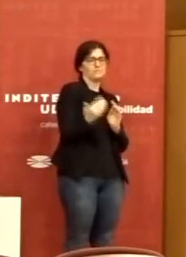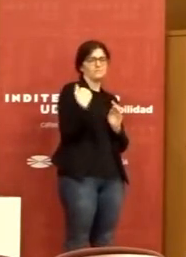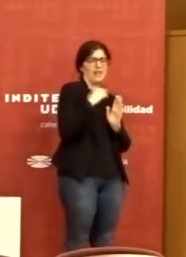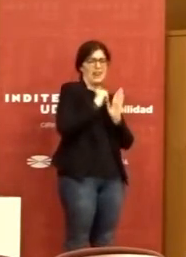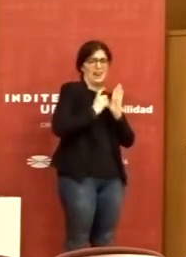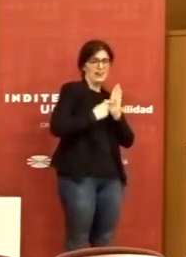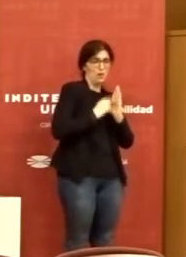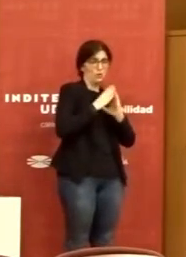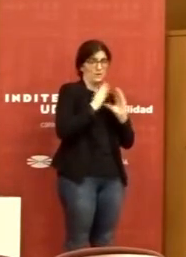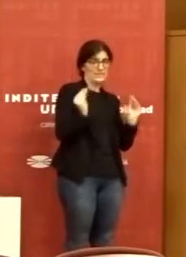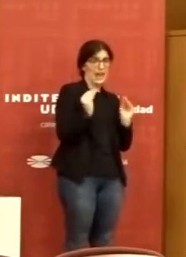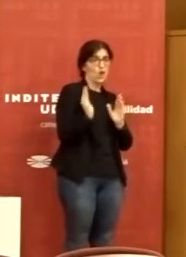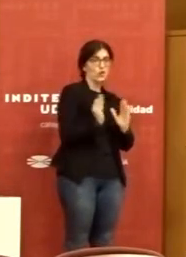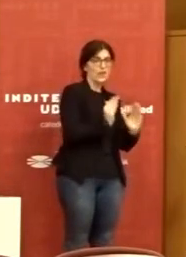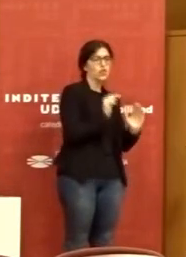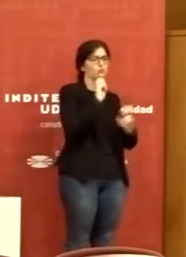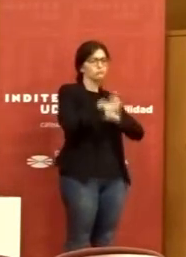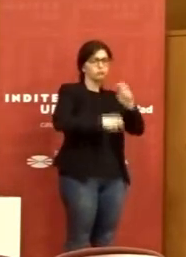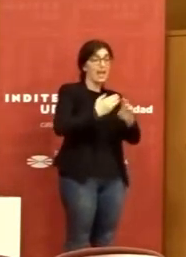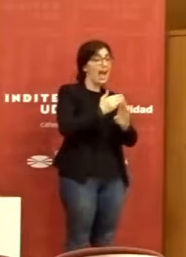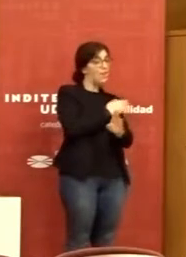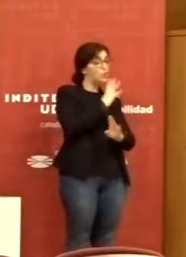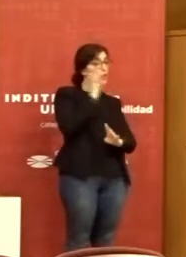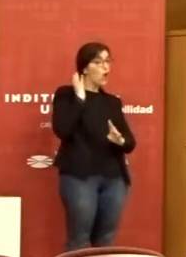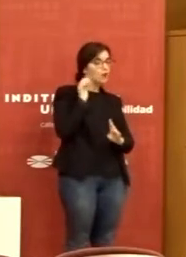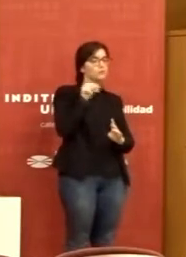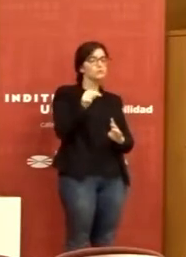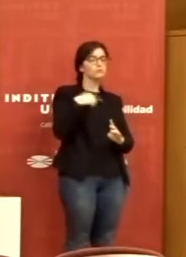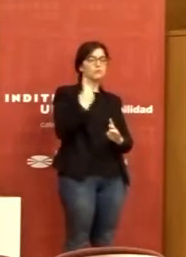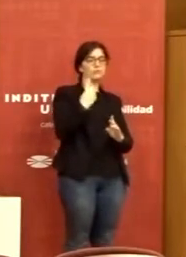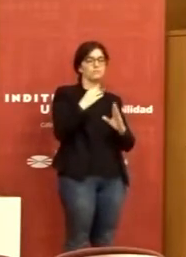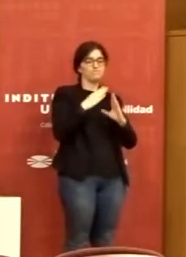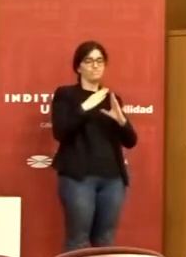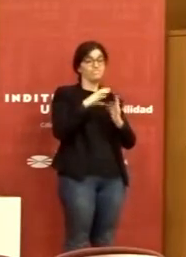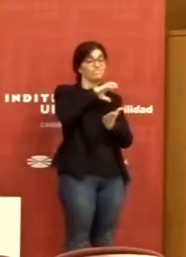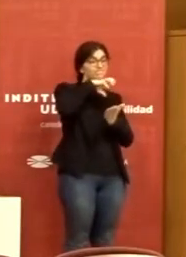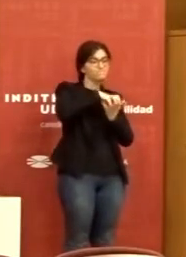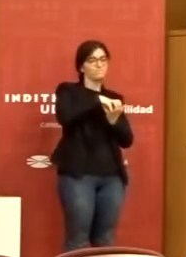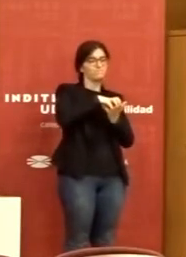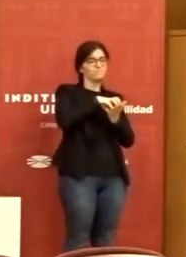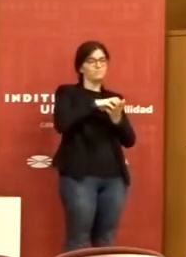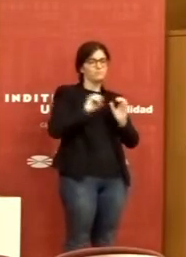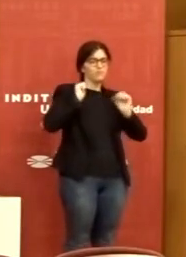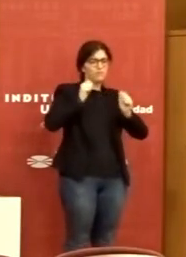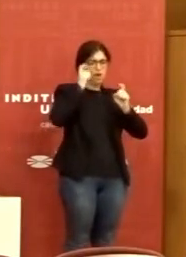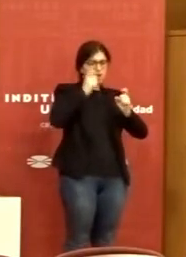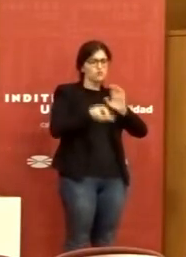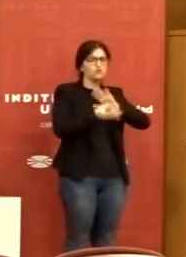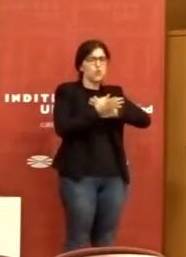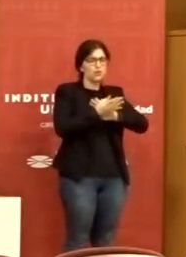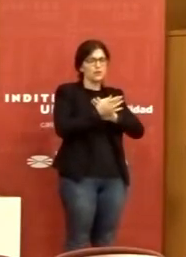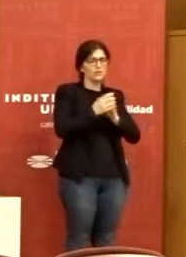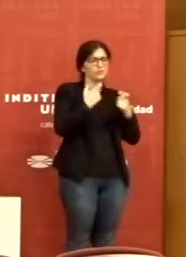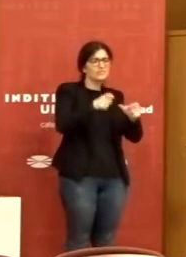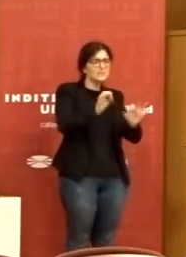de Ordenación Universitaria, nuestra institución se enriqueció con la puesta en marcha de una unidad dedicada especialmente a atender a los